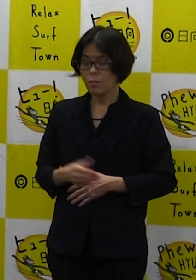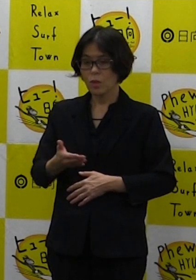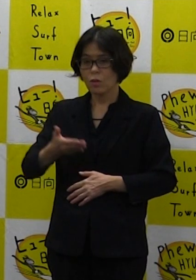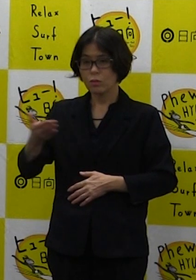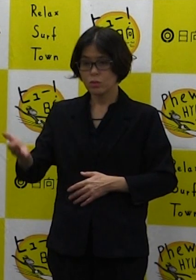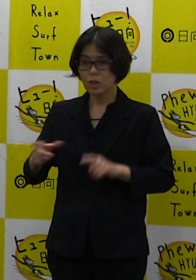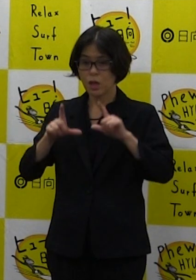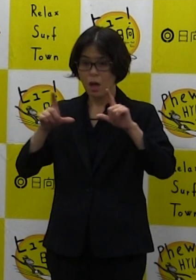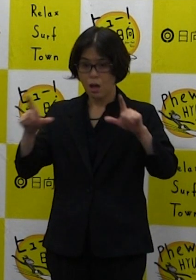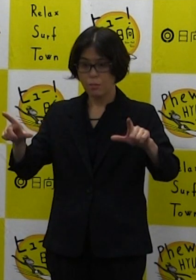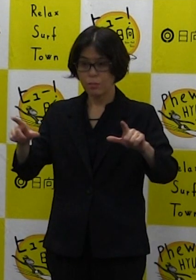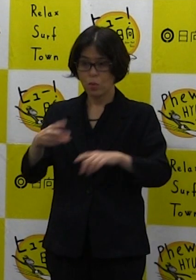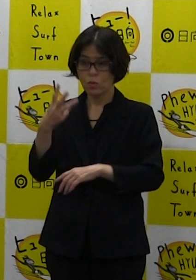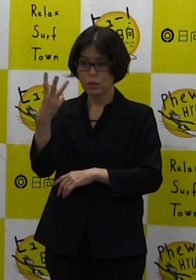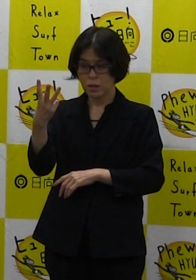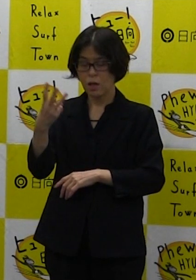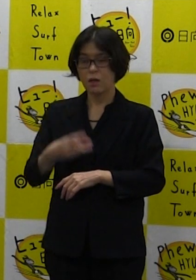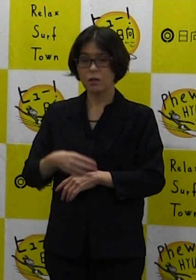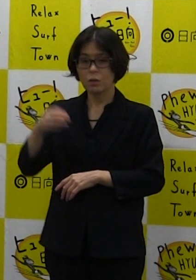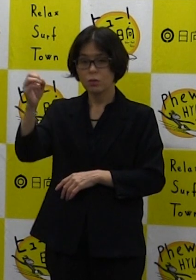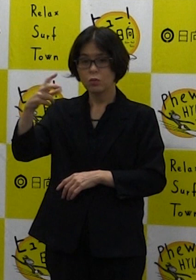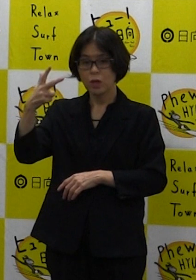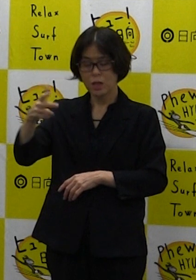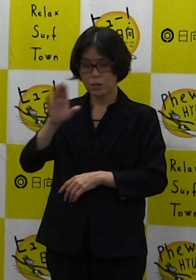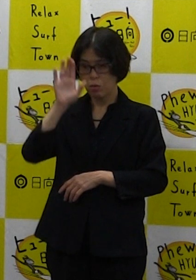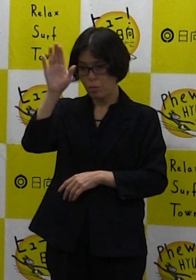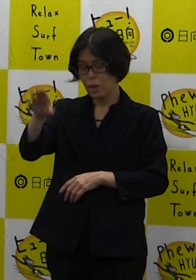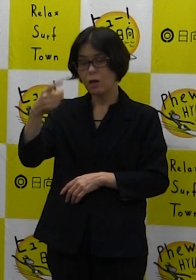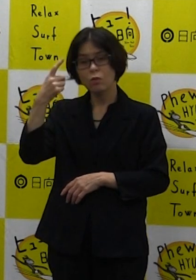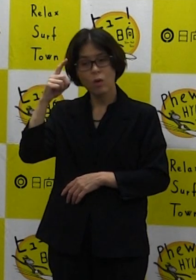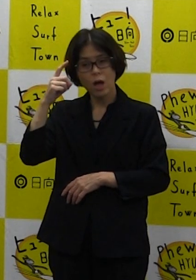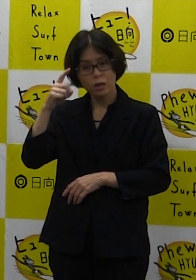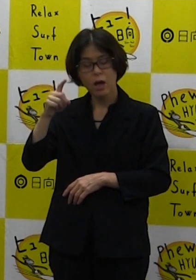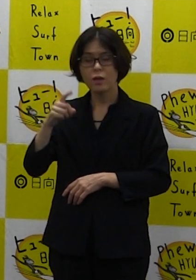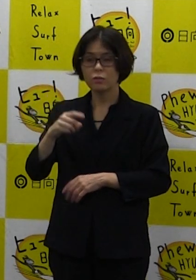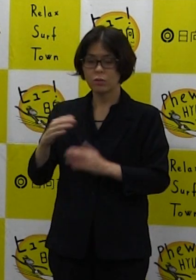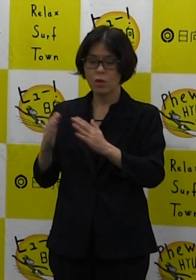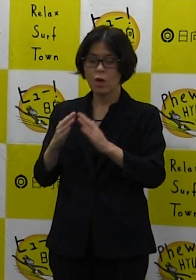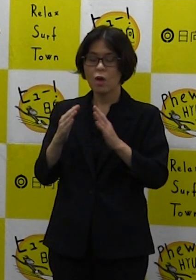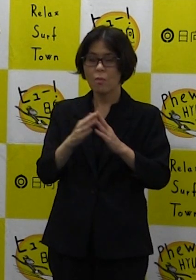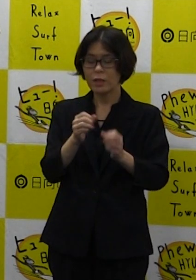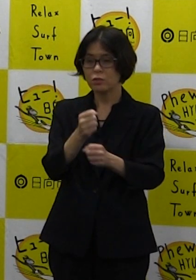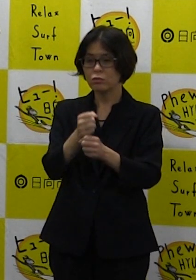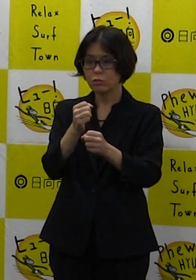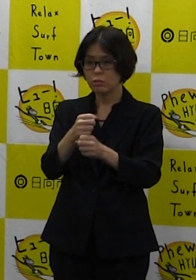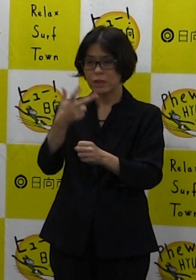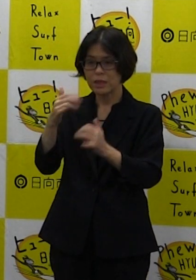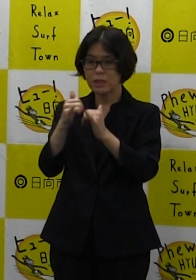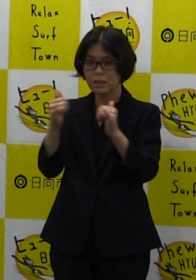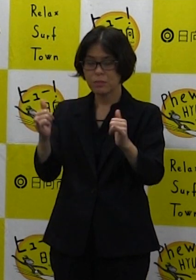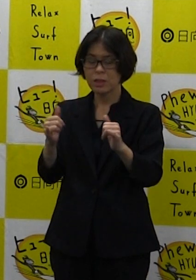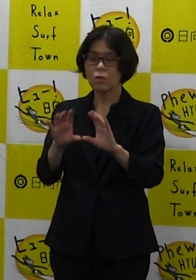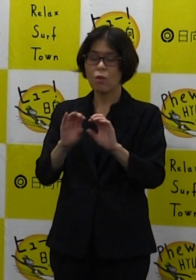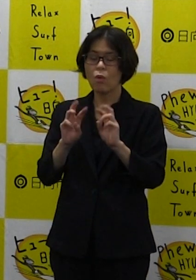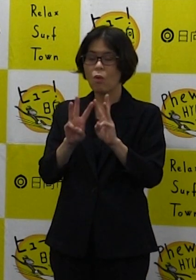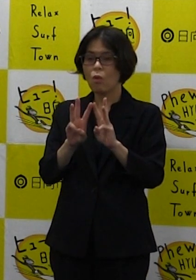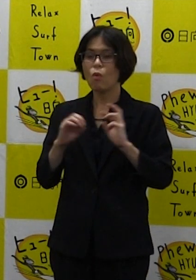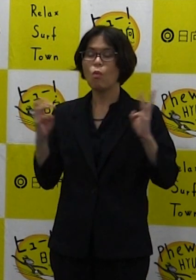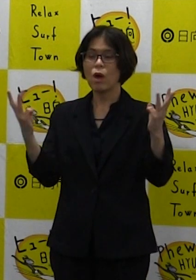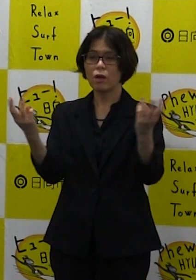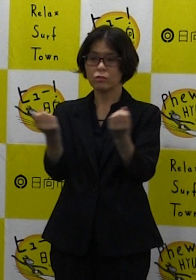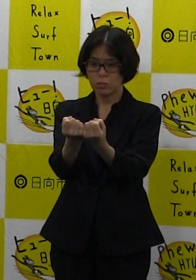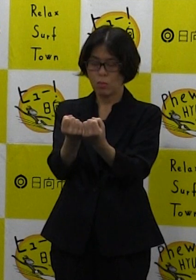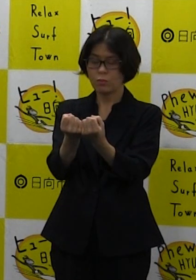次に発表事項3日日向市の未来を考えるまちづくり市民ワークショップの参加募集についてです